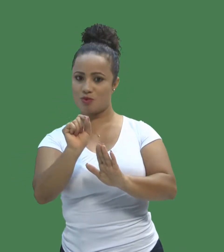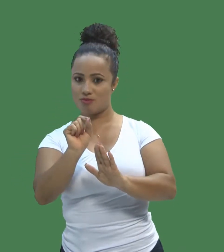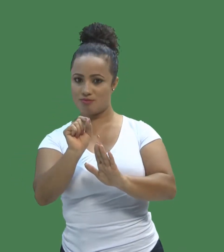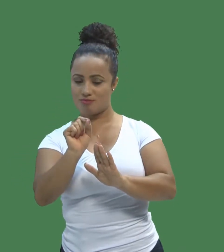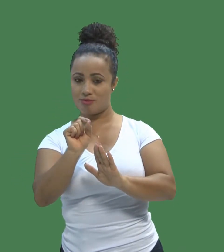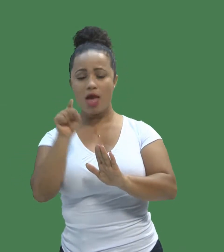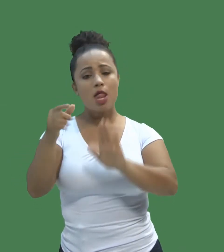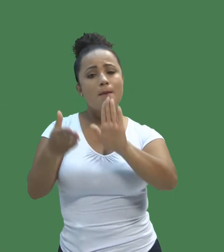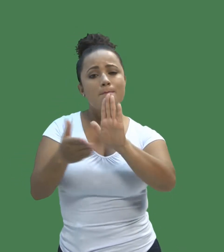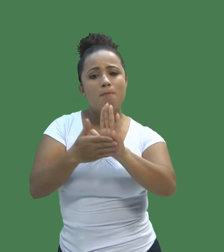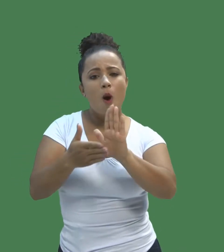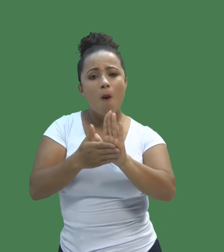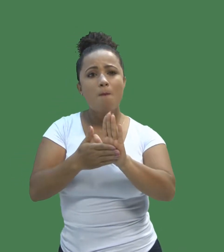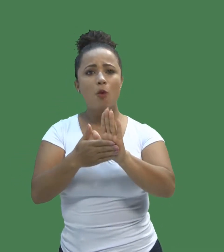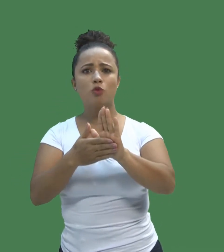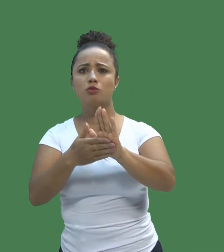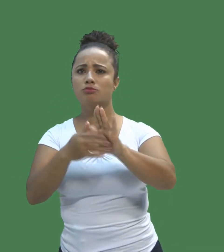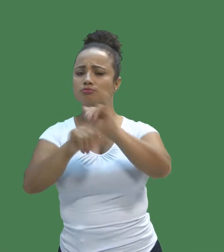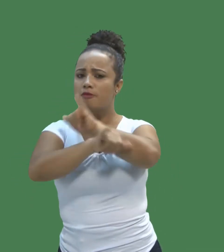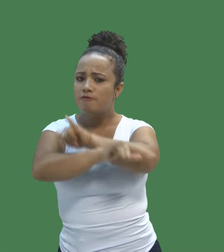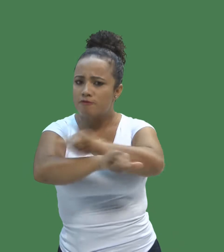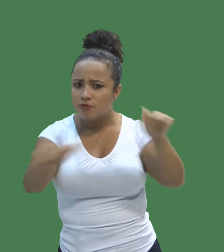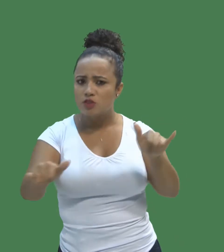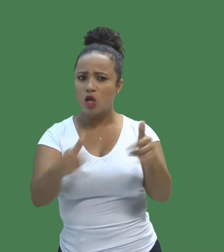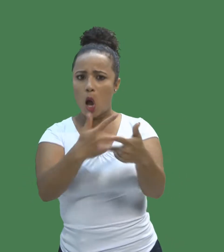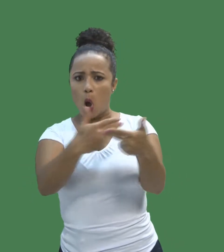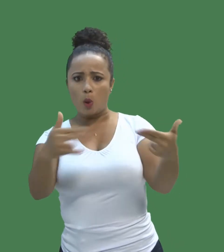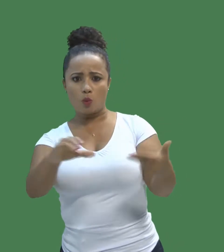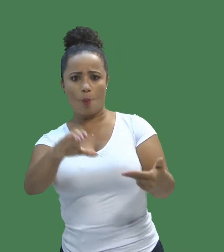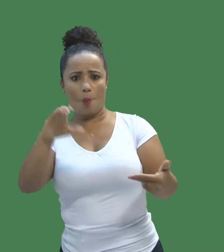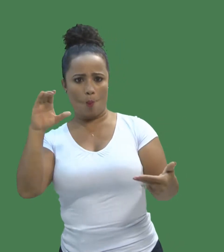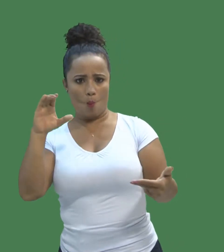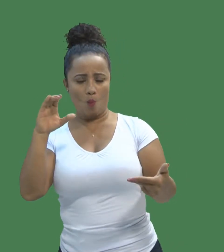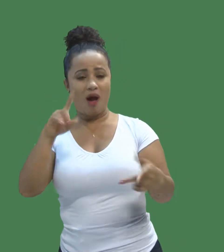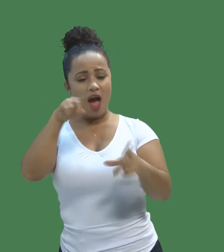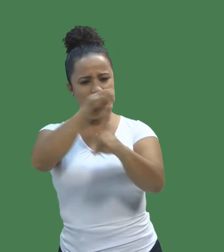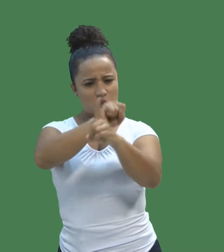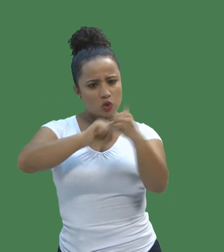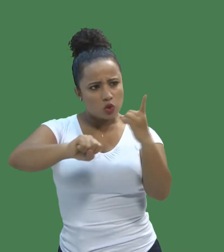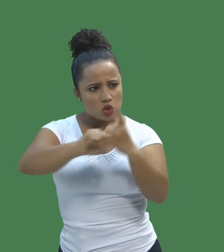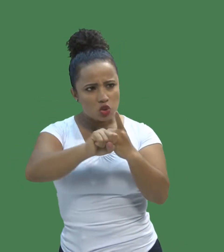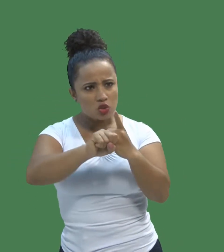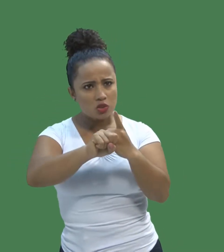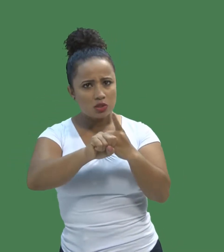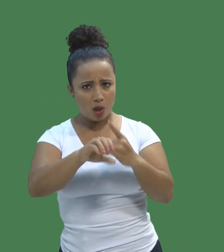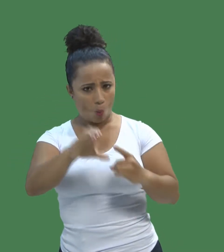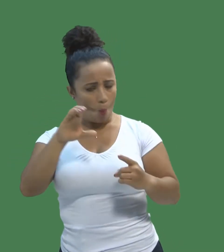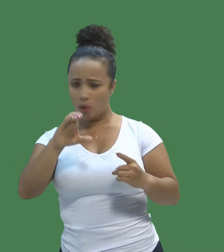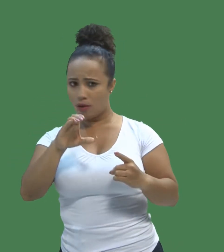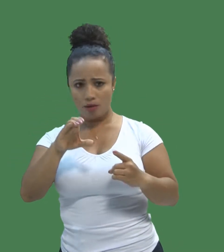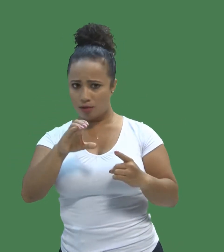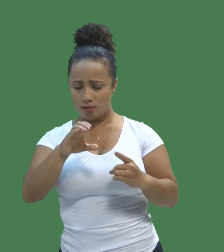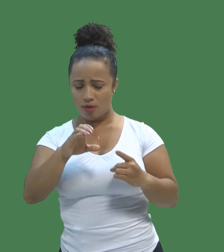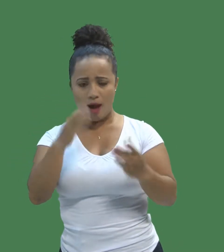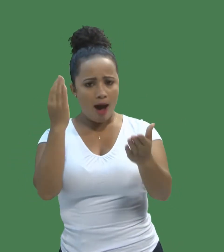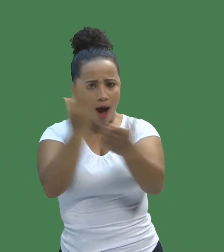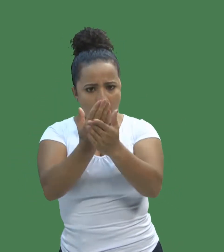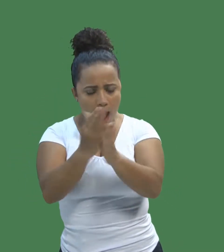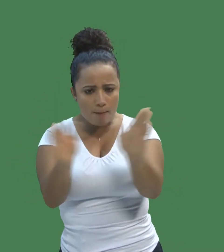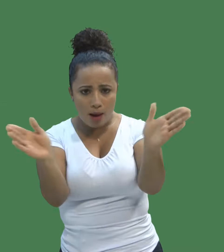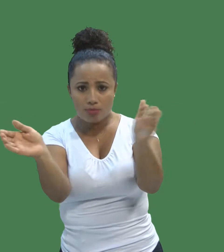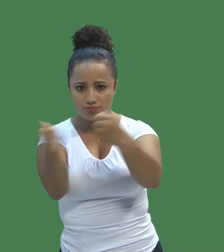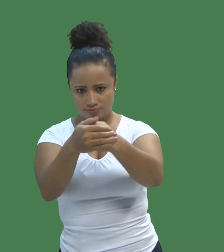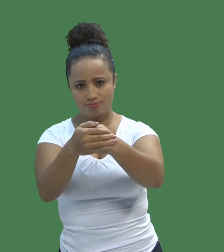sociologia do escondido, do velado, do oculto. Trata-se de uma sociologia